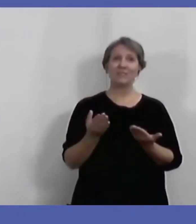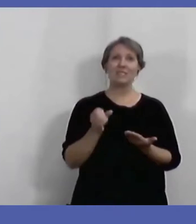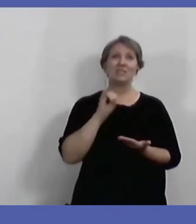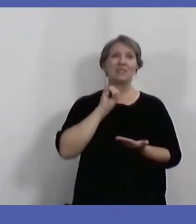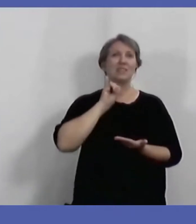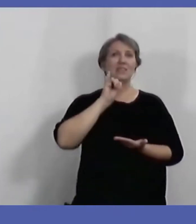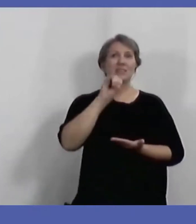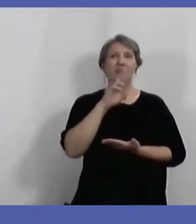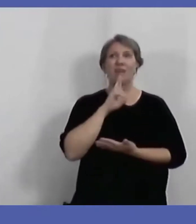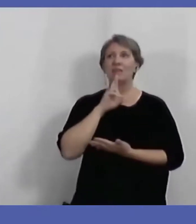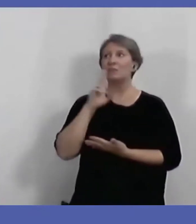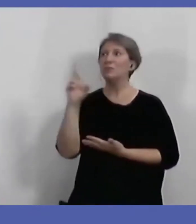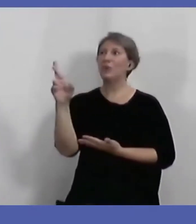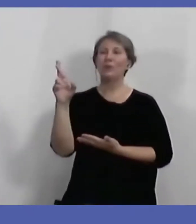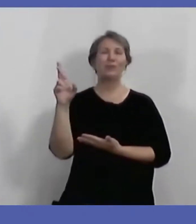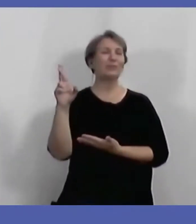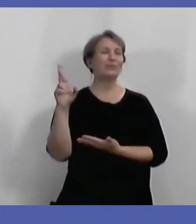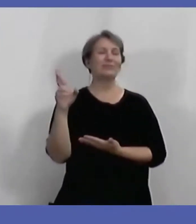está